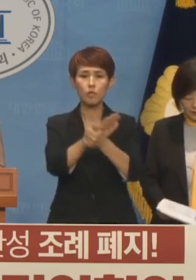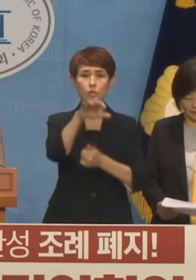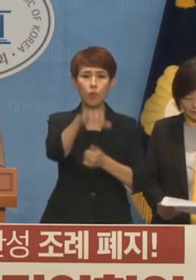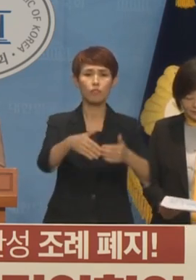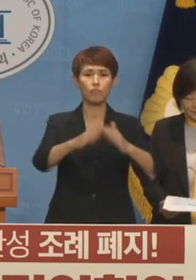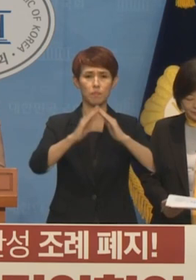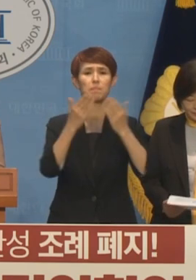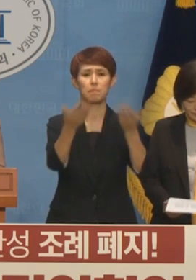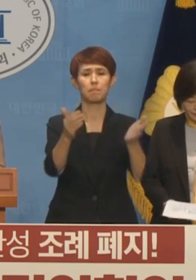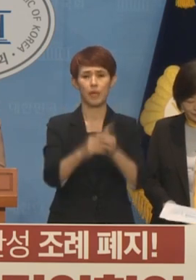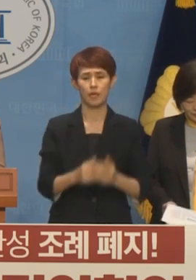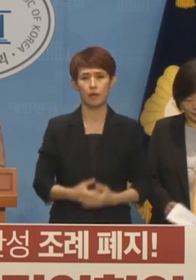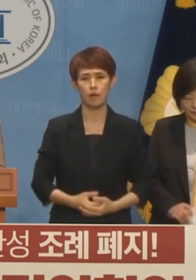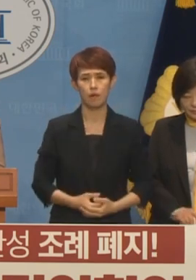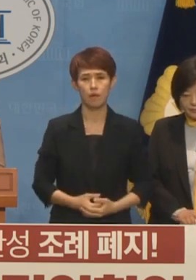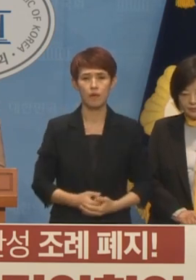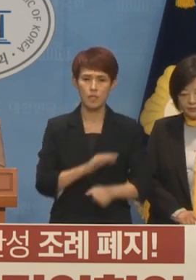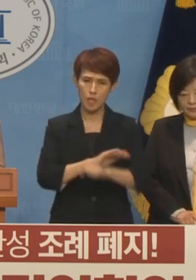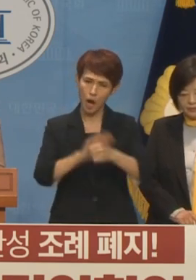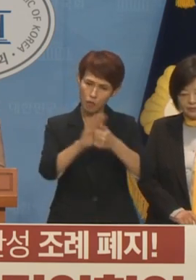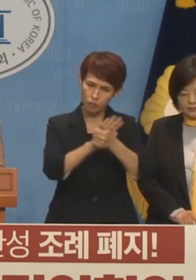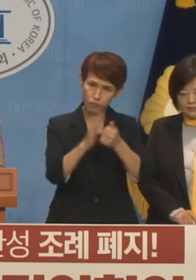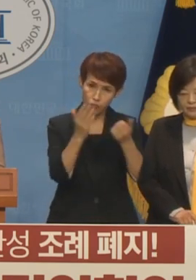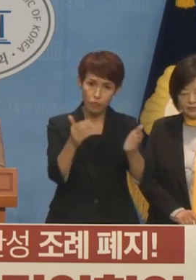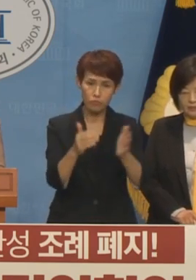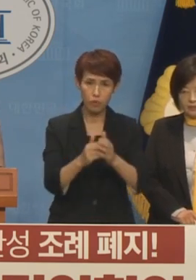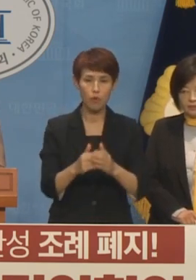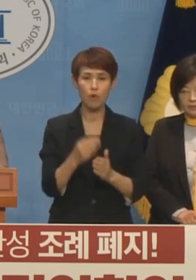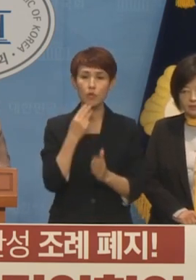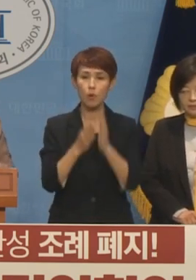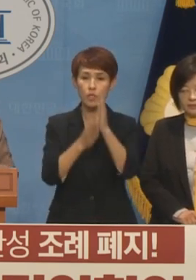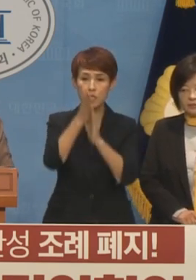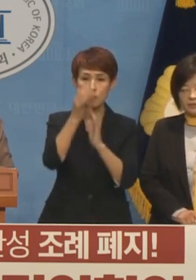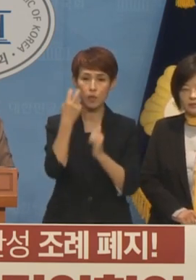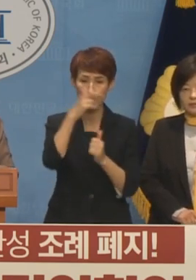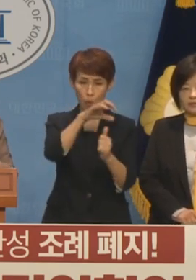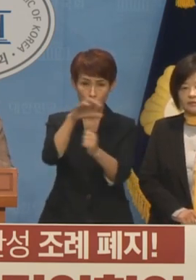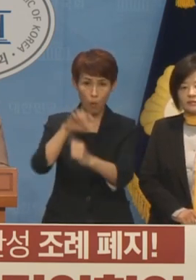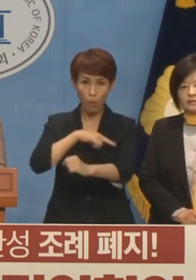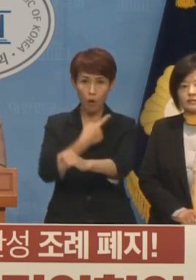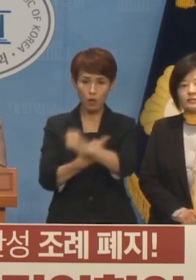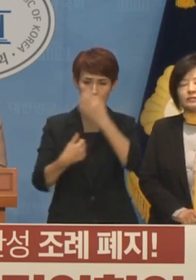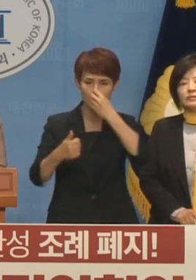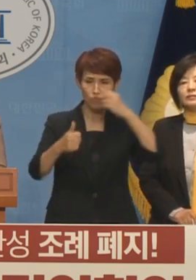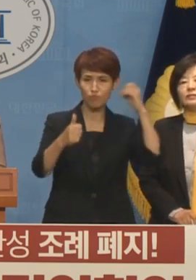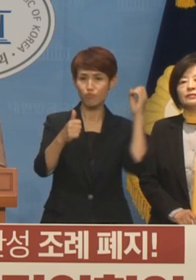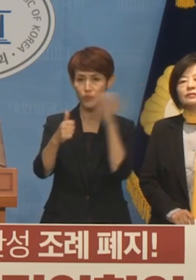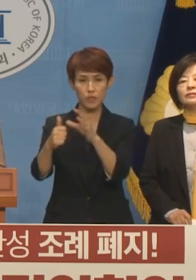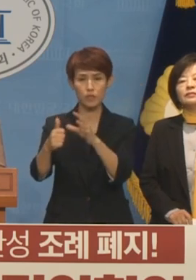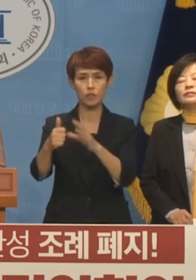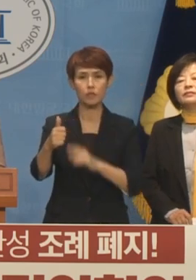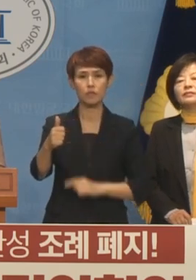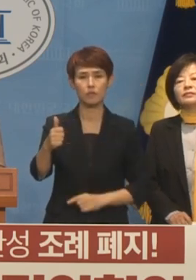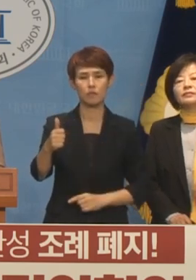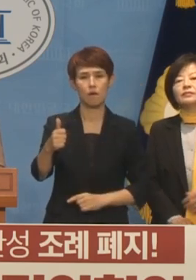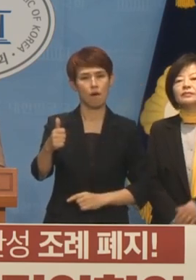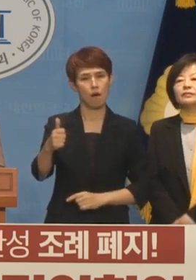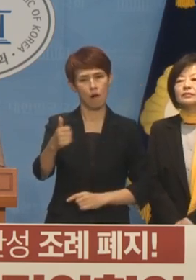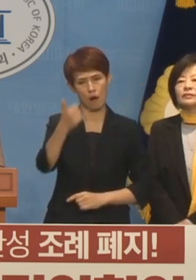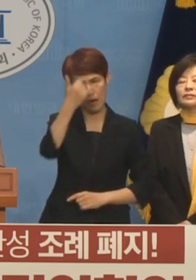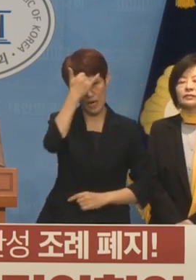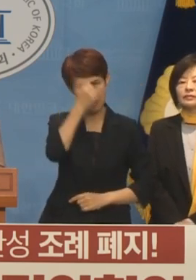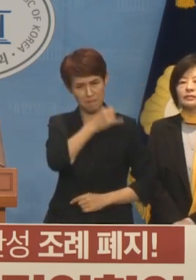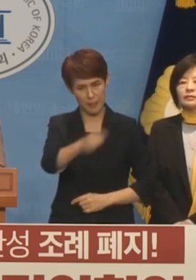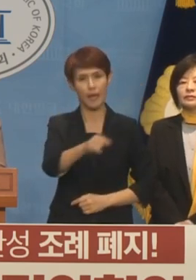제공을 해왔었는데 이런 서울 시민의 돌봄권을 무시하는 무책임하고 정말 무도한